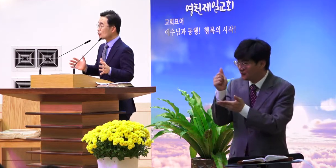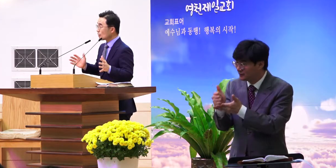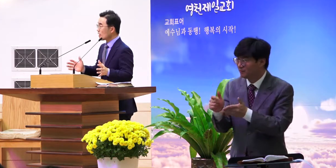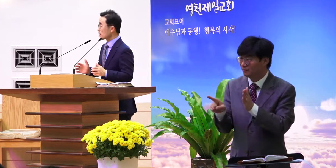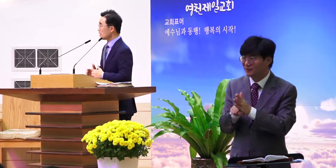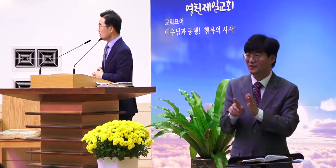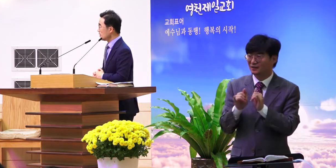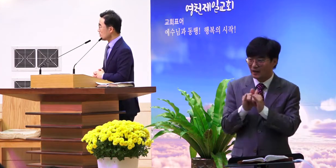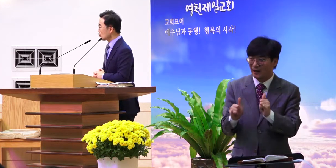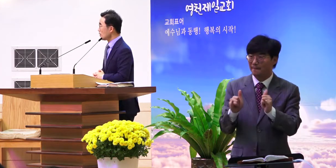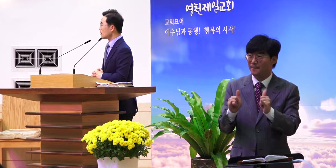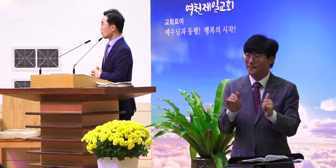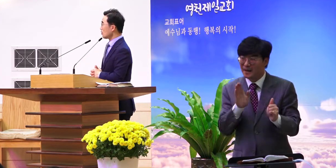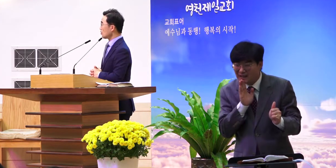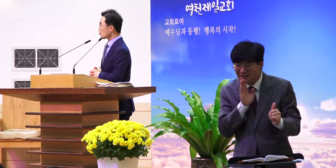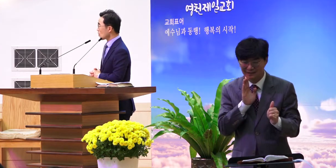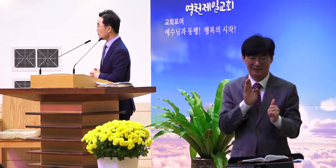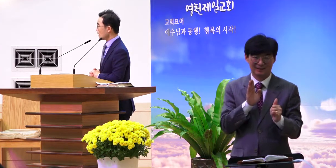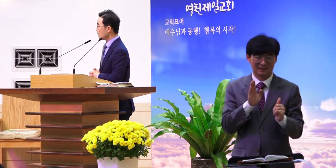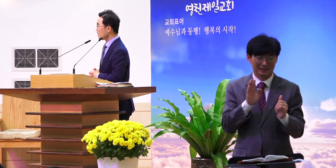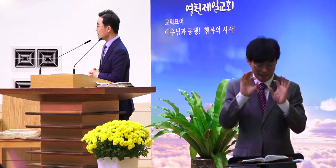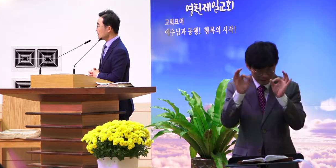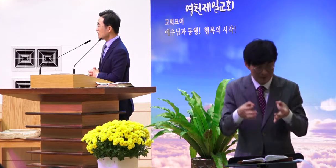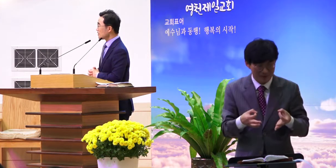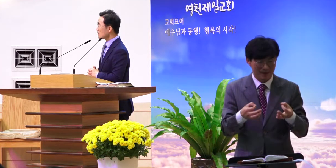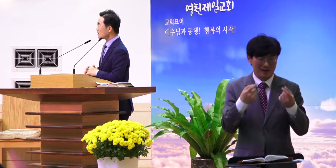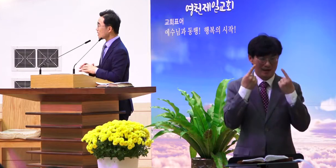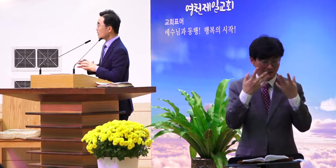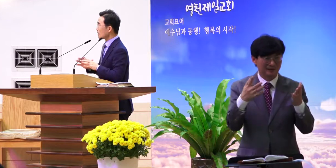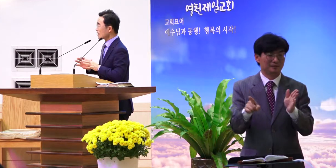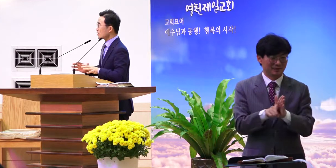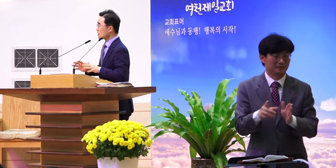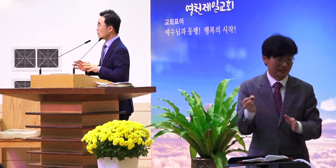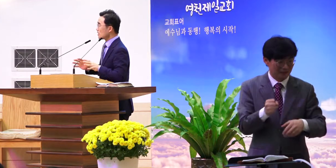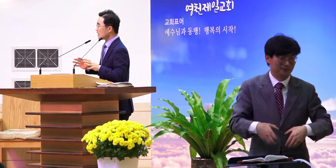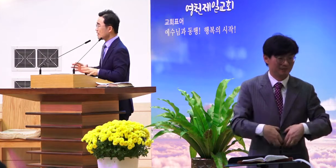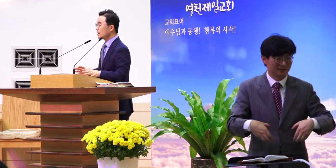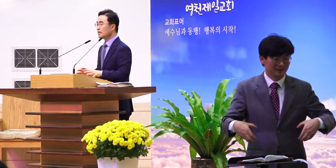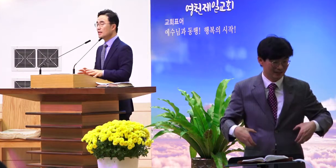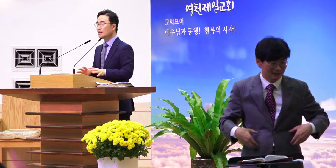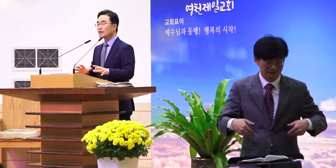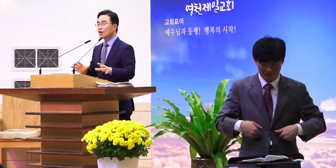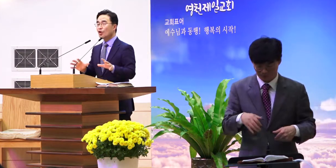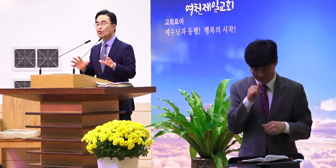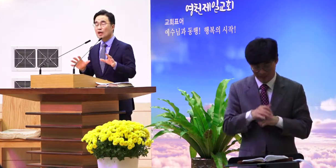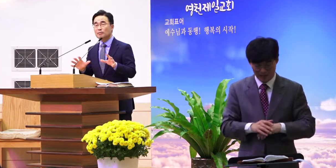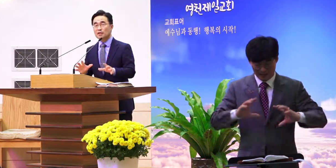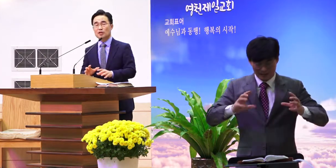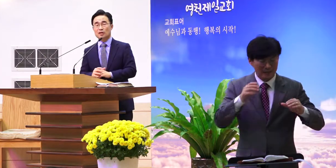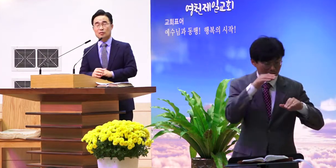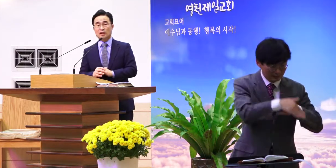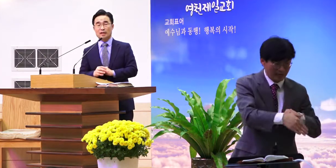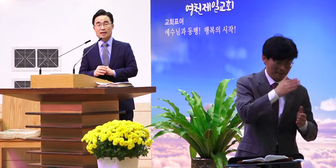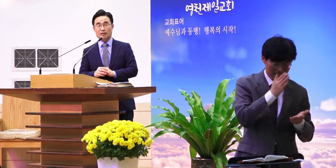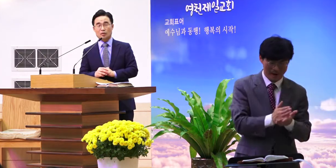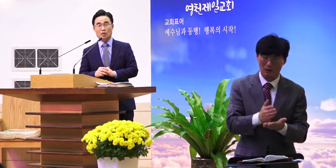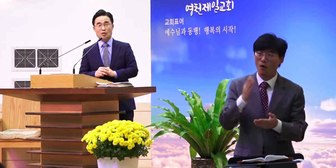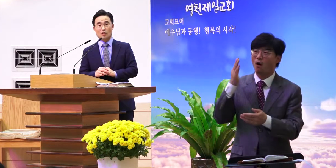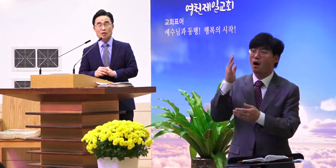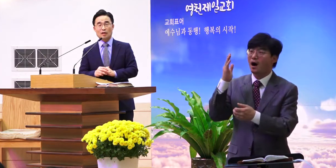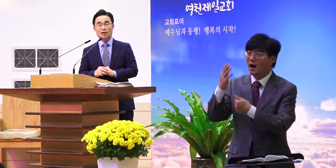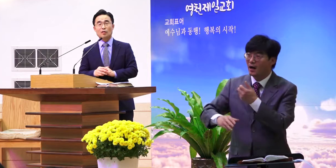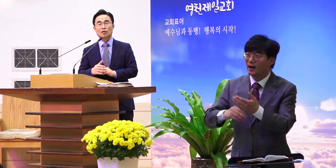확고해지고 뚜렷해지기를 주님의 이름으로 축복합니다. 세상 사람들이 가지고 있지 않는 거룩한 믿음을 여러분들이